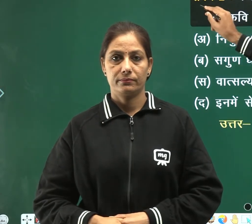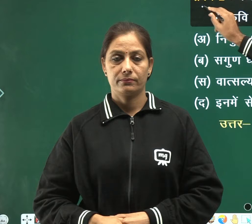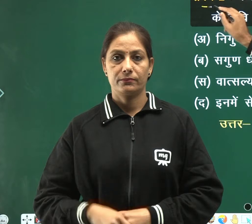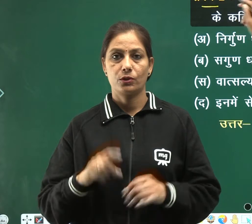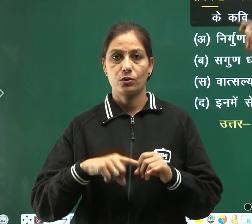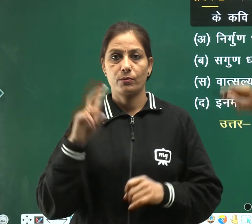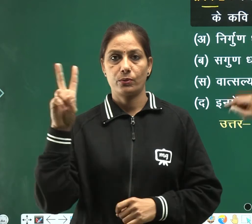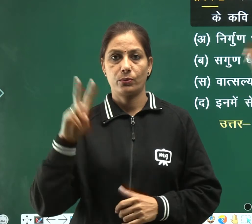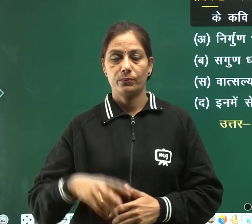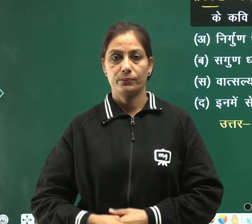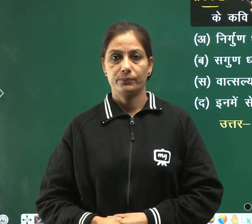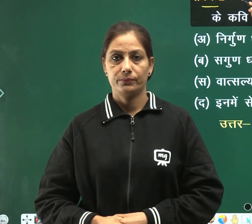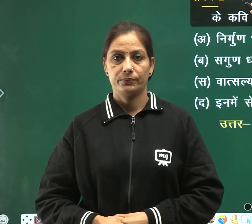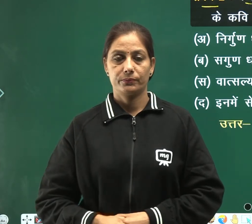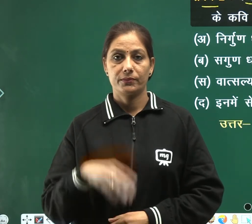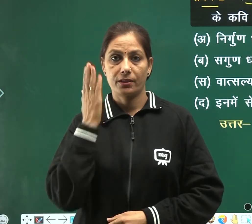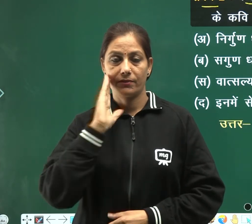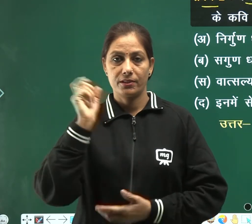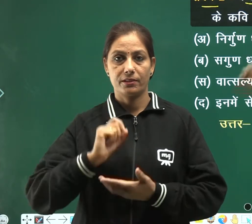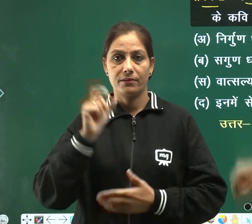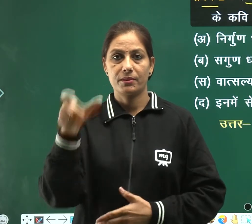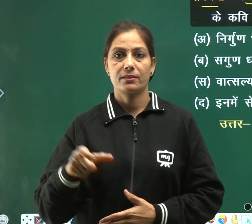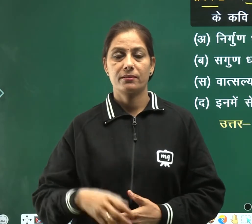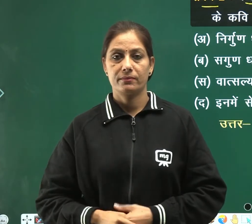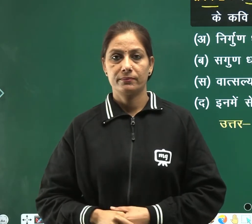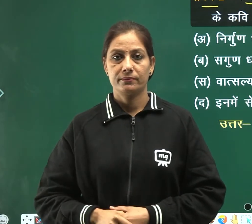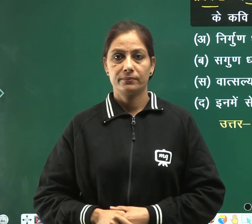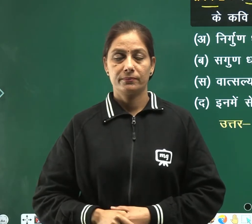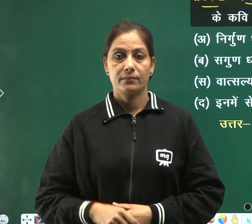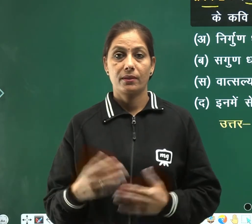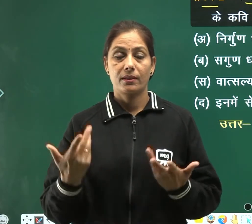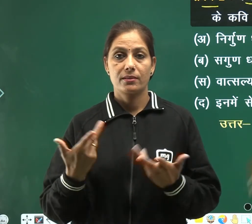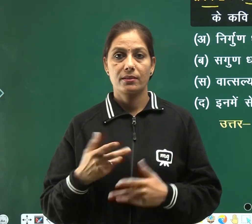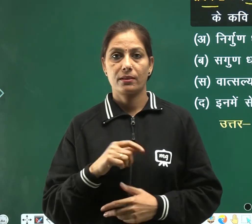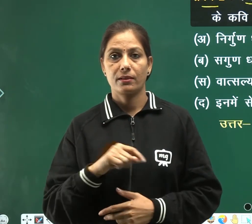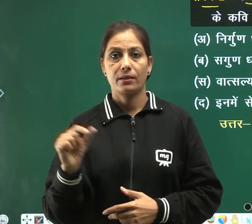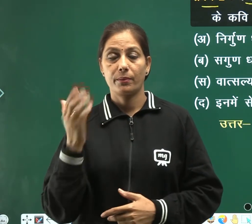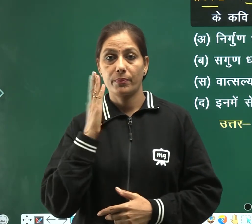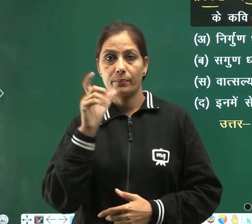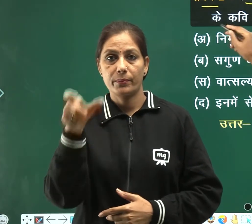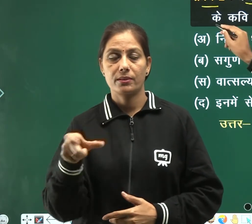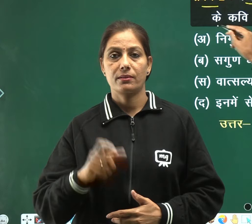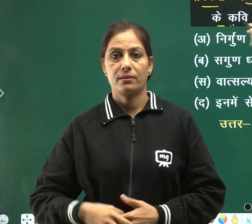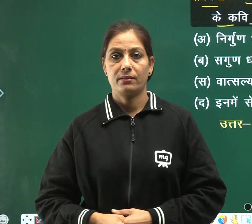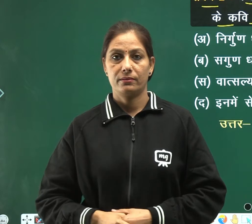प्रश्न 2, कबीर जी किस धारा के कवि है?